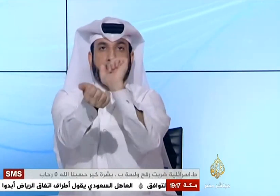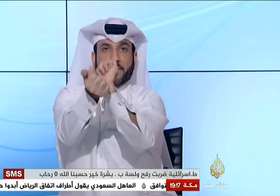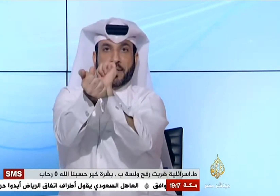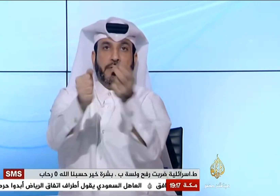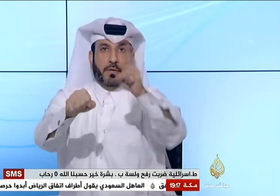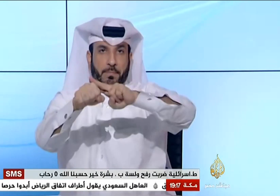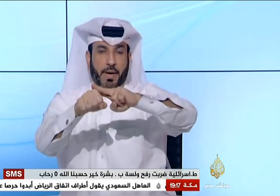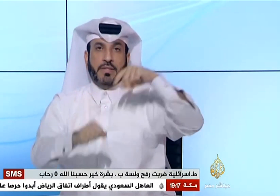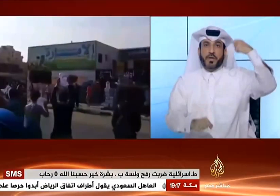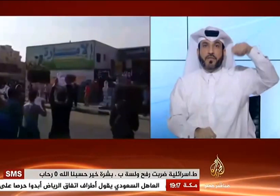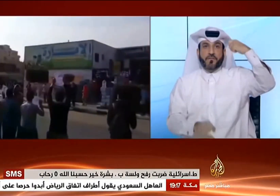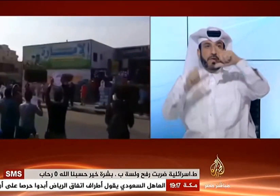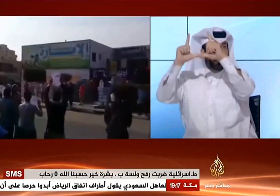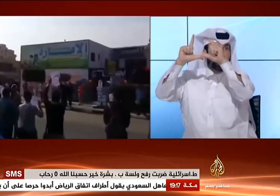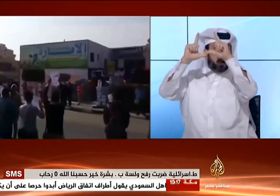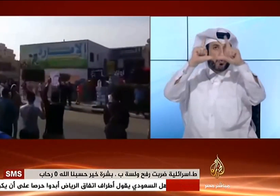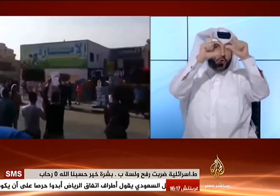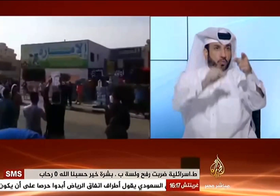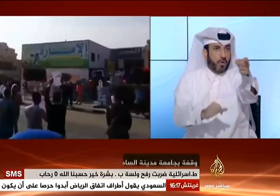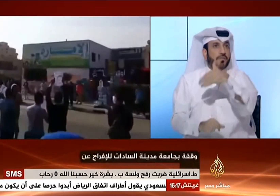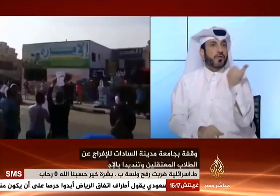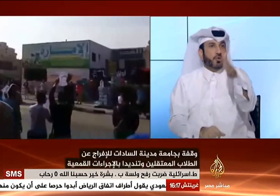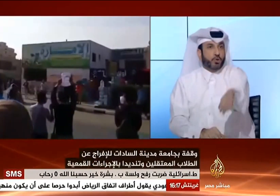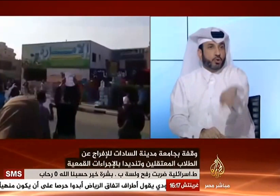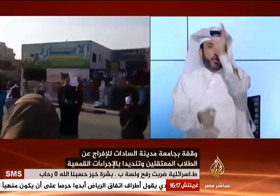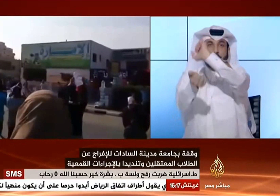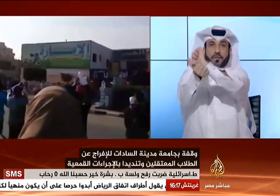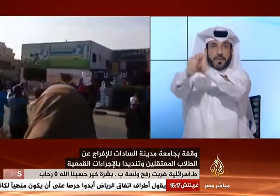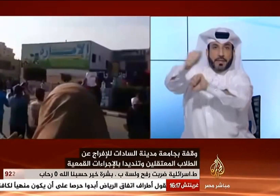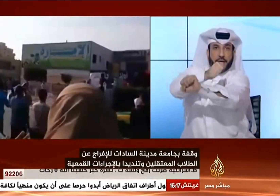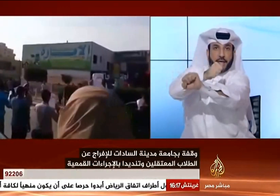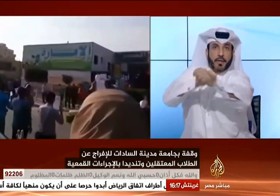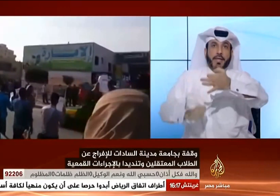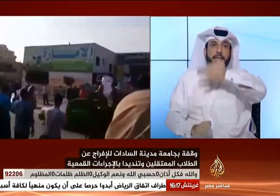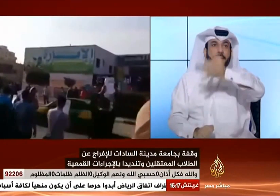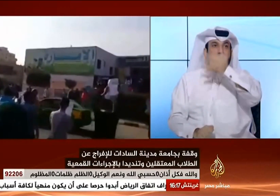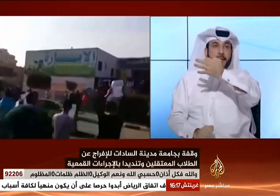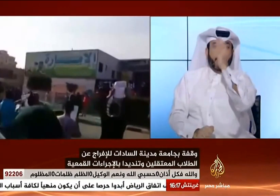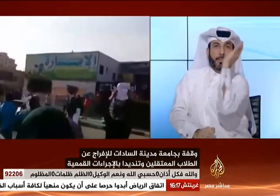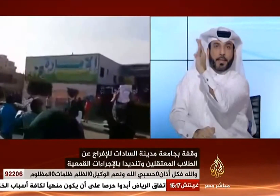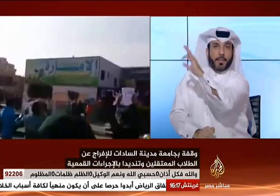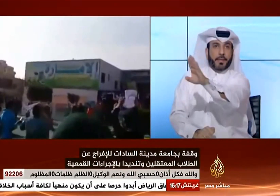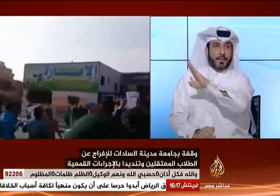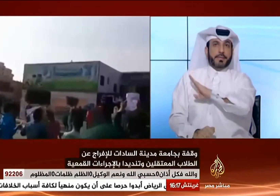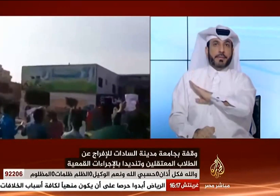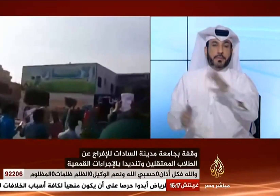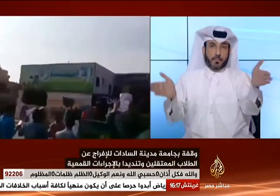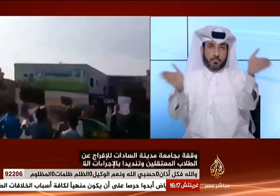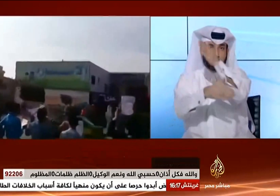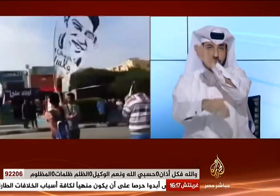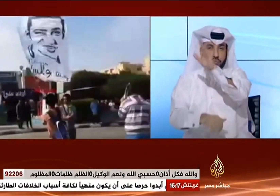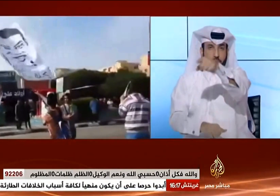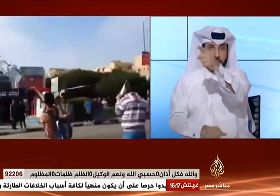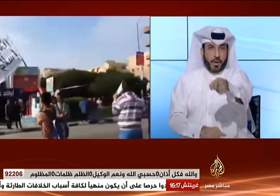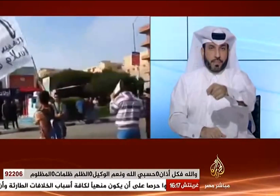ورفع الطلاب صورا لزملائهم الشهداء والمعتقلين ورددوا هتافات مناهضه للانقلاب العسكري ووزاره